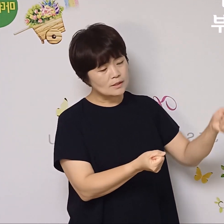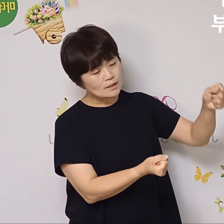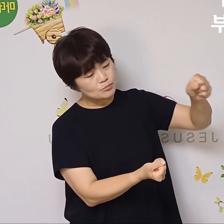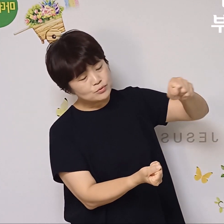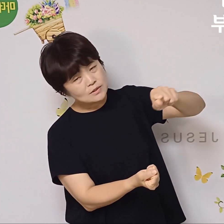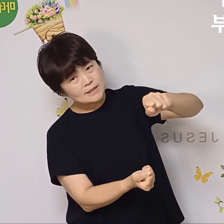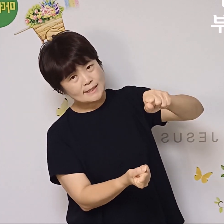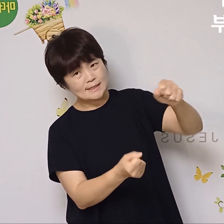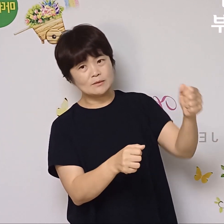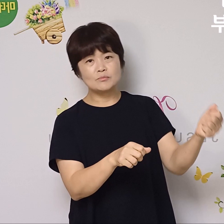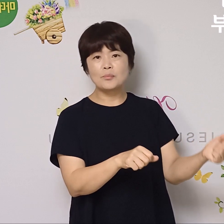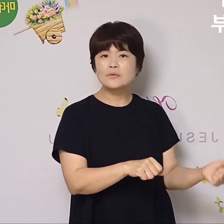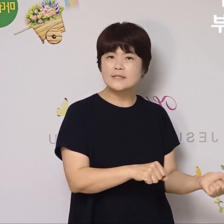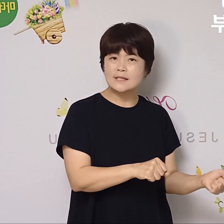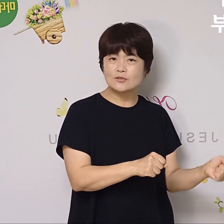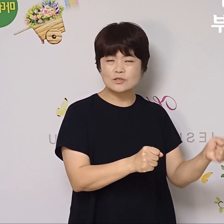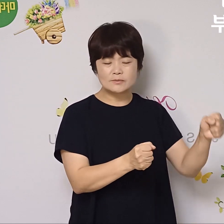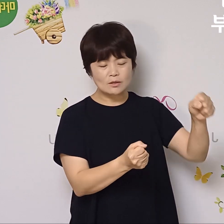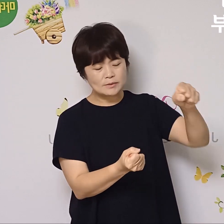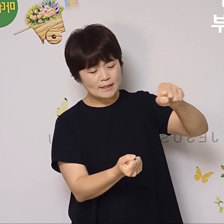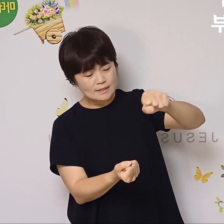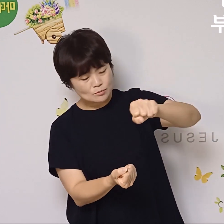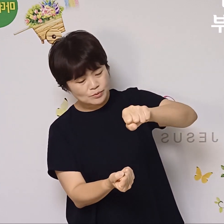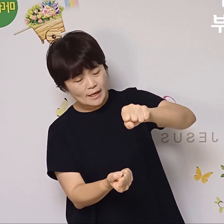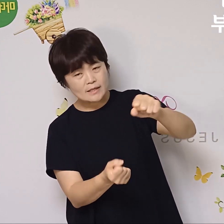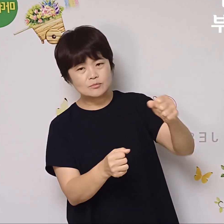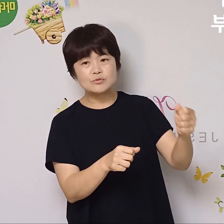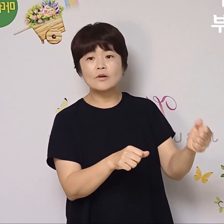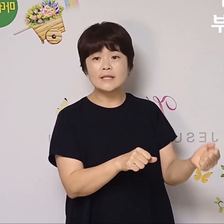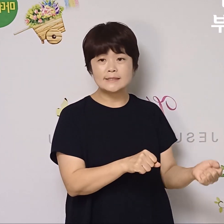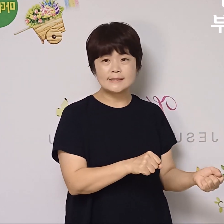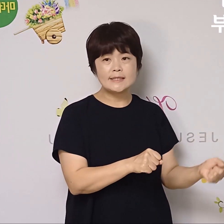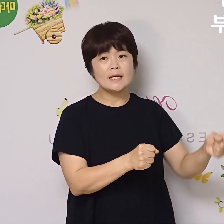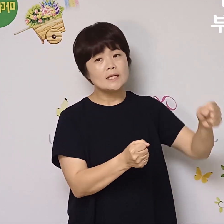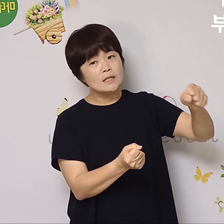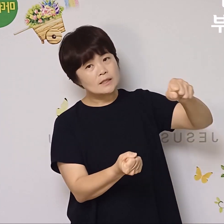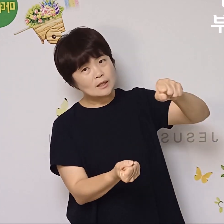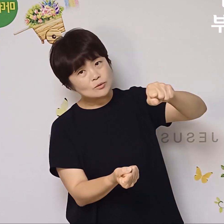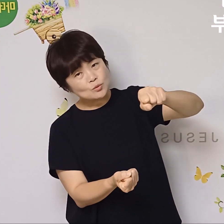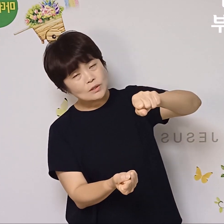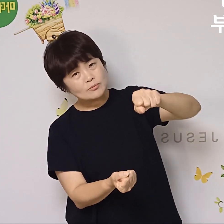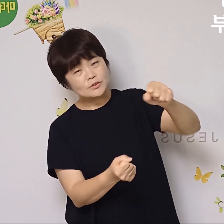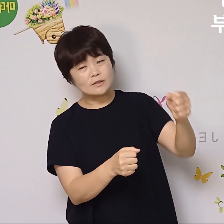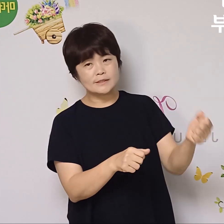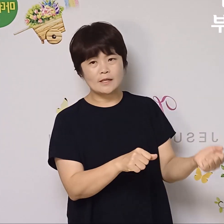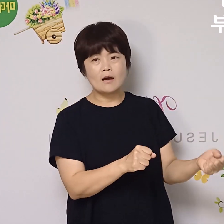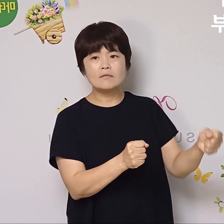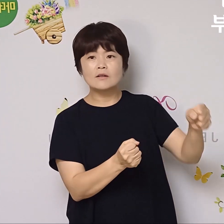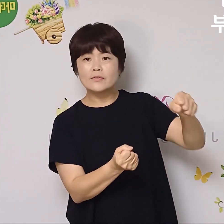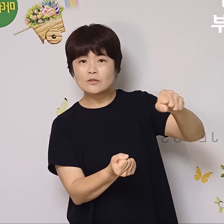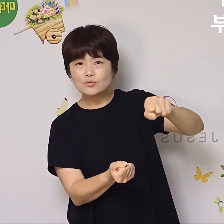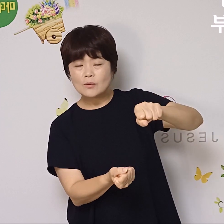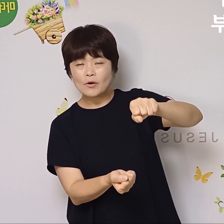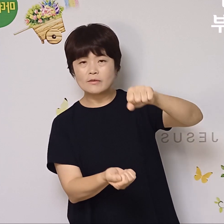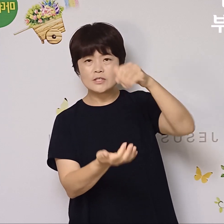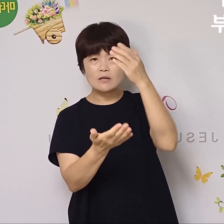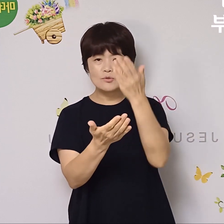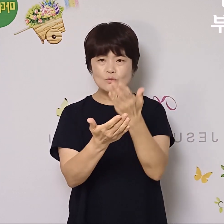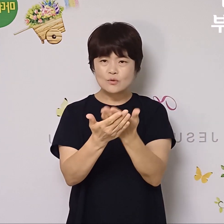이렇게 붓듯이 표시를 해주시는 겁니다. 그래서 대야를 부어내듯이 이렇게 쏟아 붓는 것처럼. 그런데 뒤에 뭐라고 했죠? 소소가